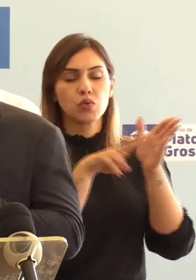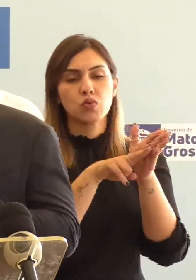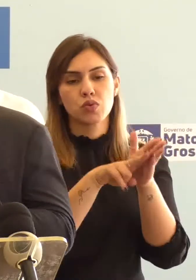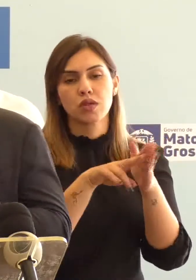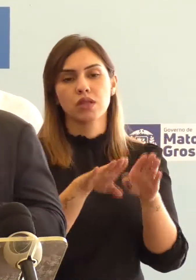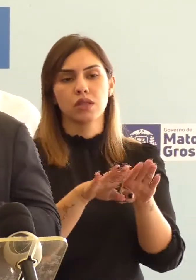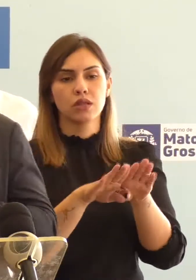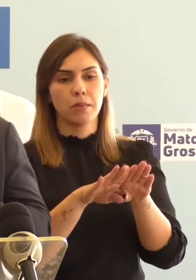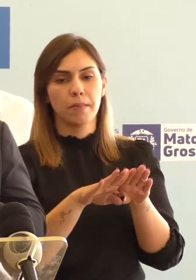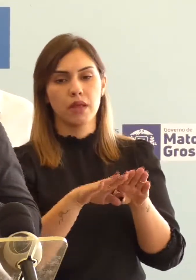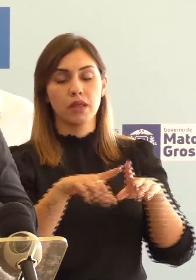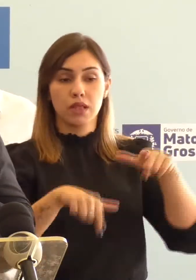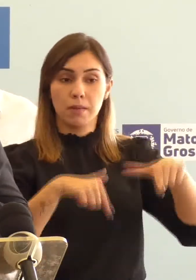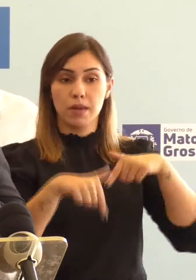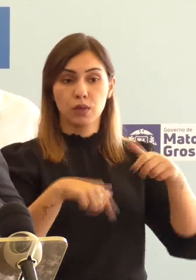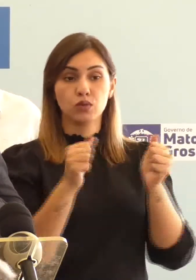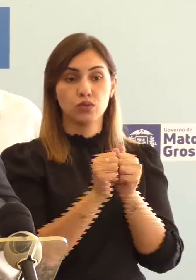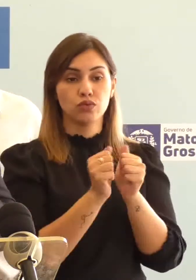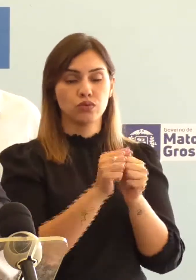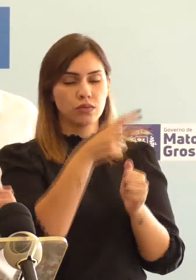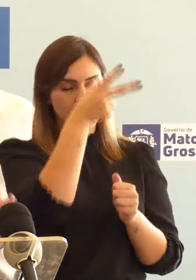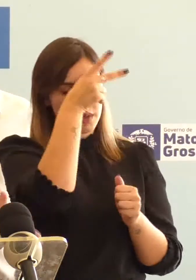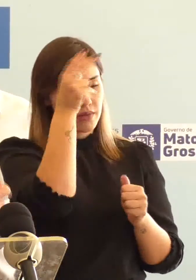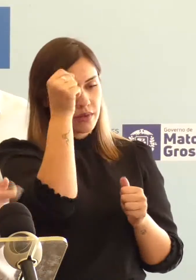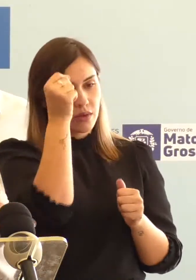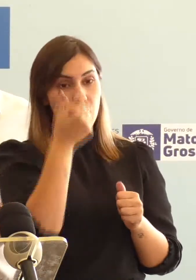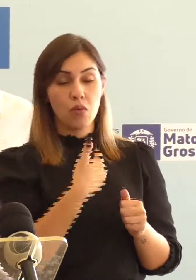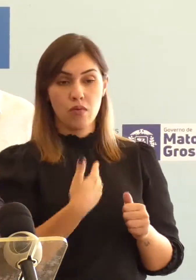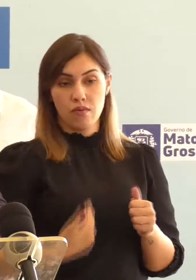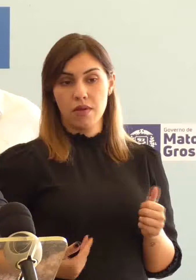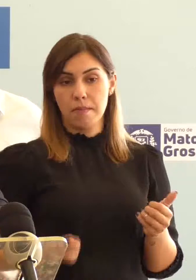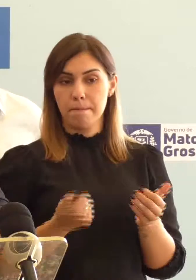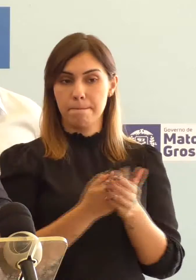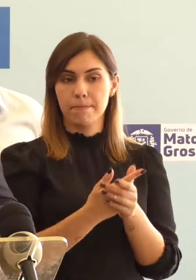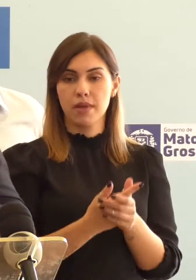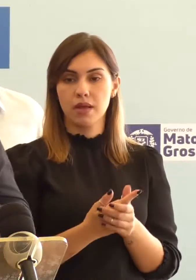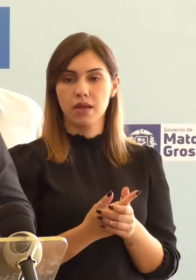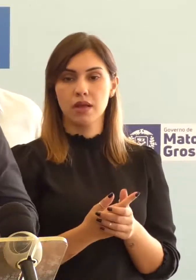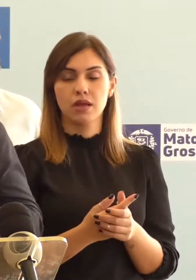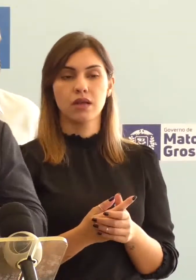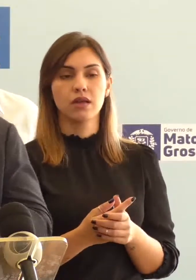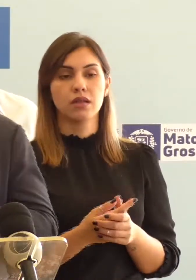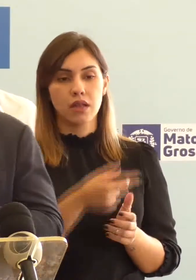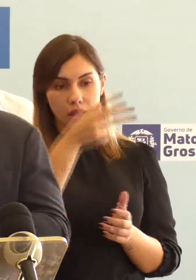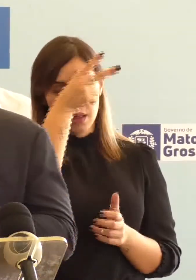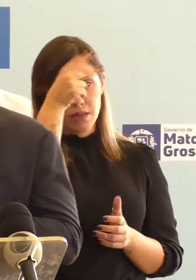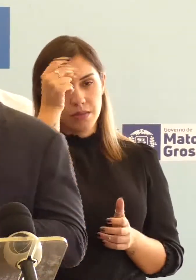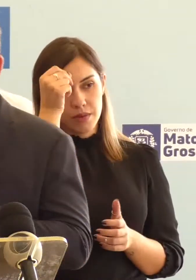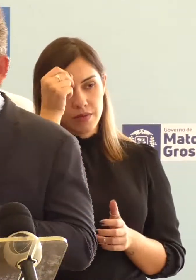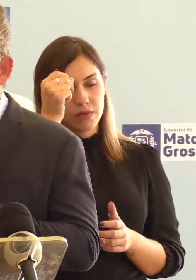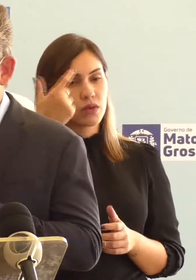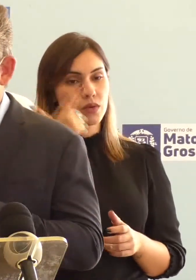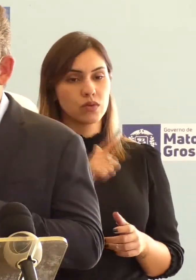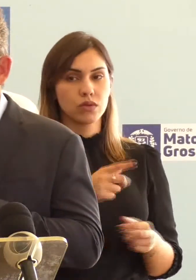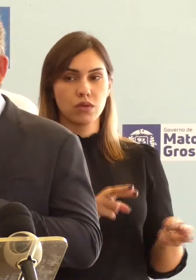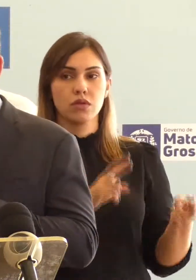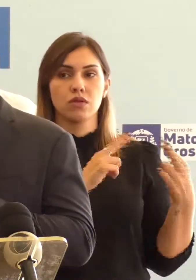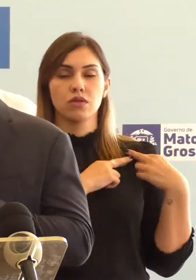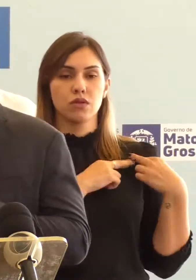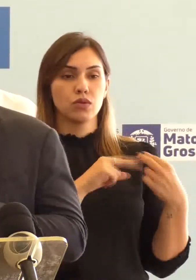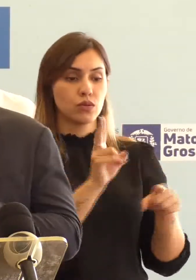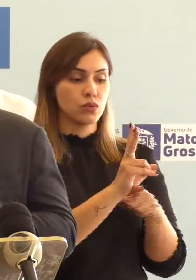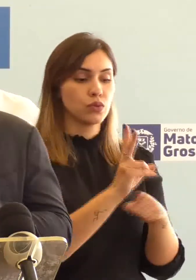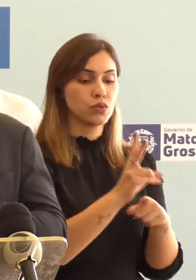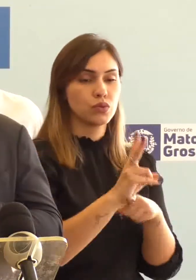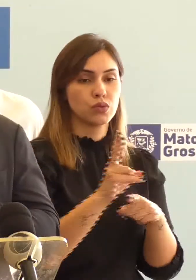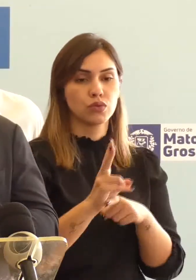tendo trabalhada com as prefeituras, o governo pagando a conta e as prefeituras se responsabilizando para